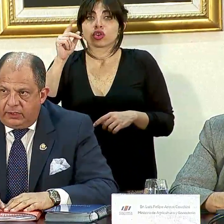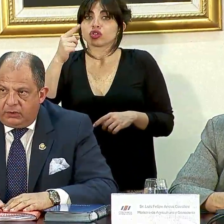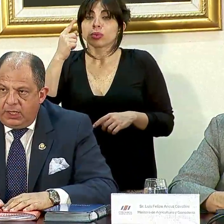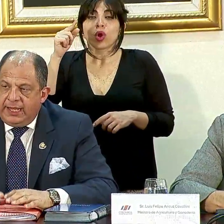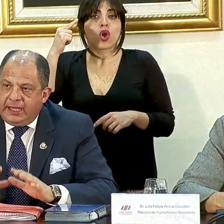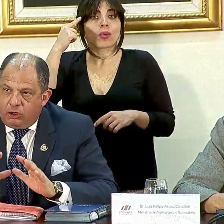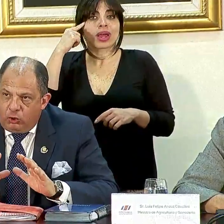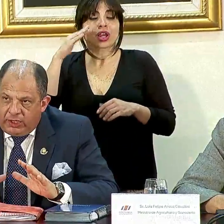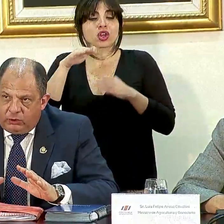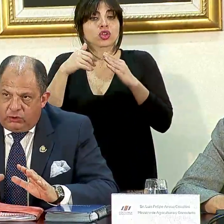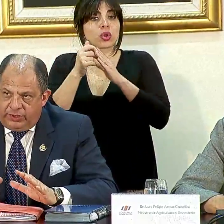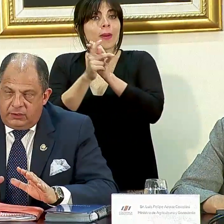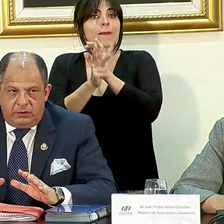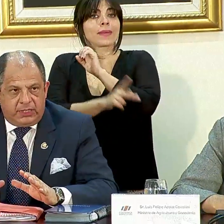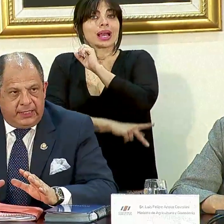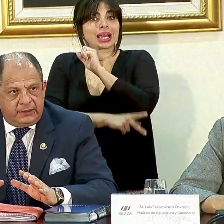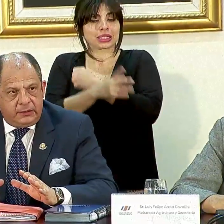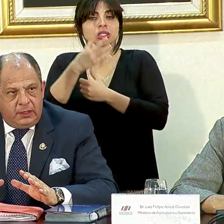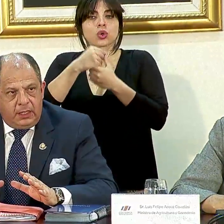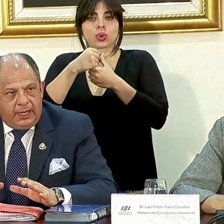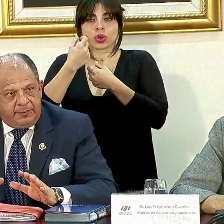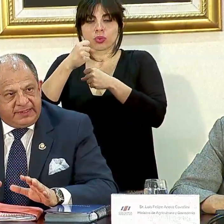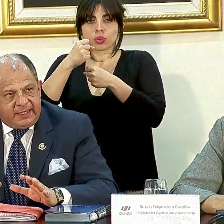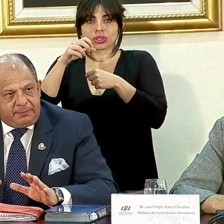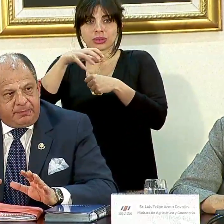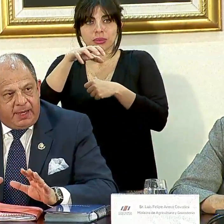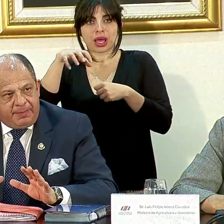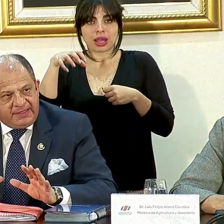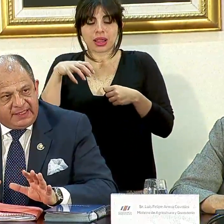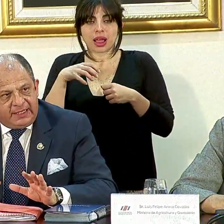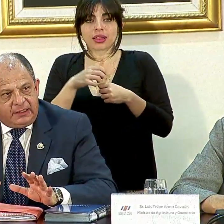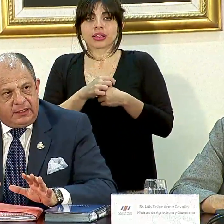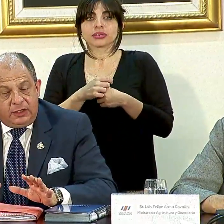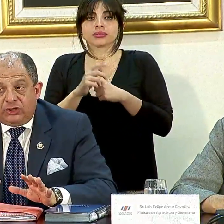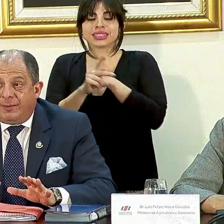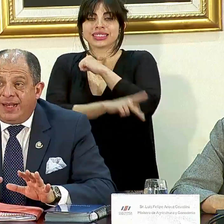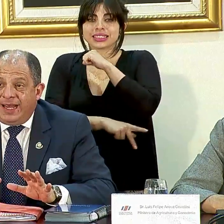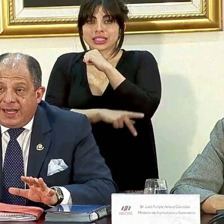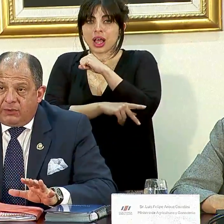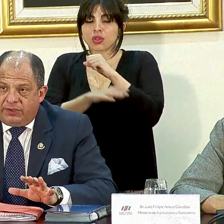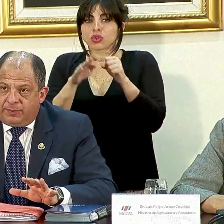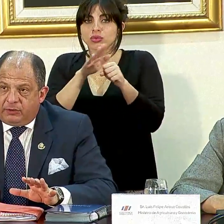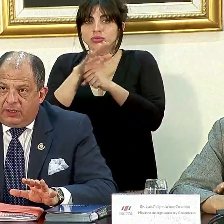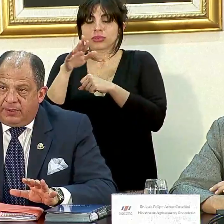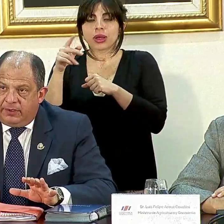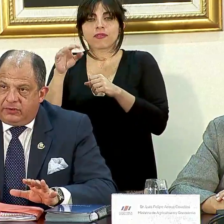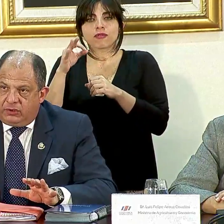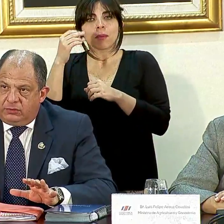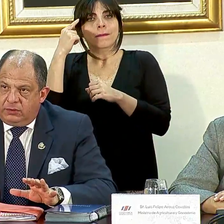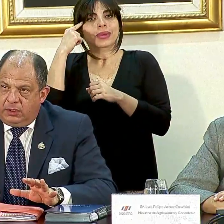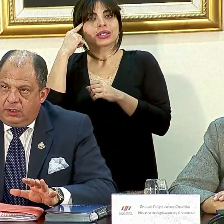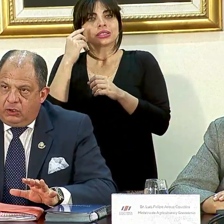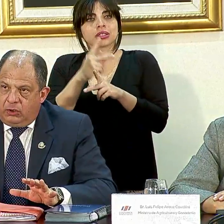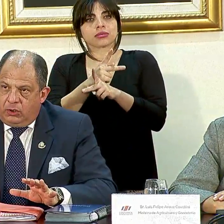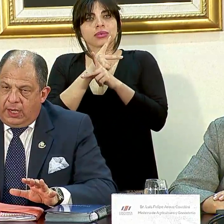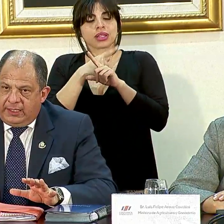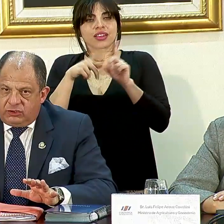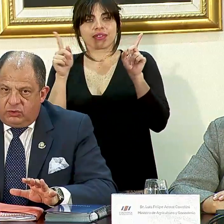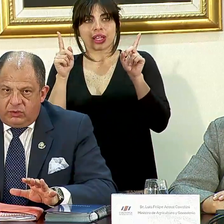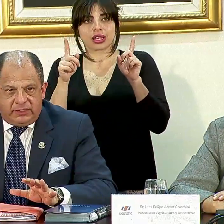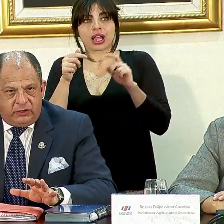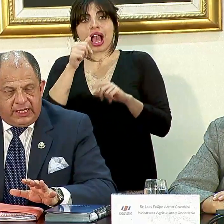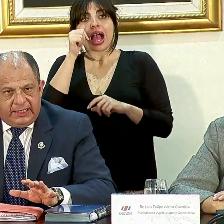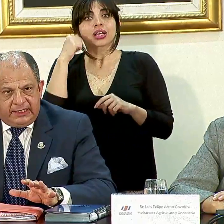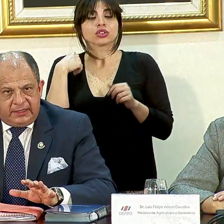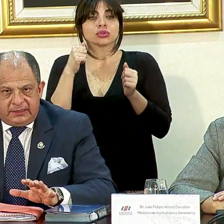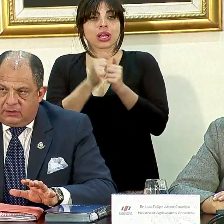al gobierno, incluidos los gobiernos locales, a empezar a pensar de otra manera con respecto a la prevención. Ayer